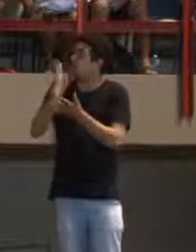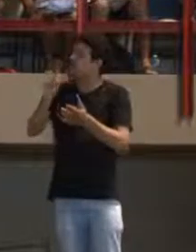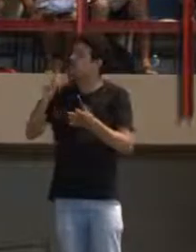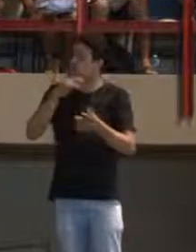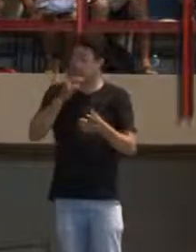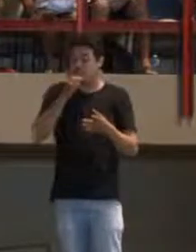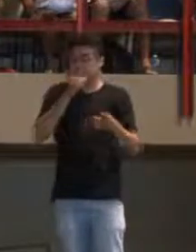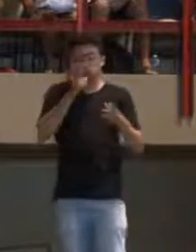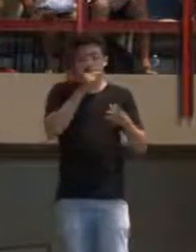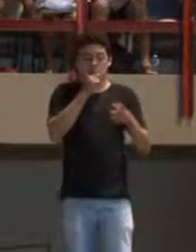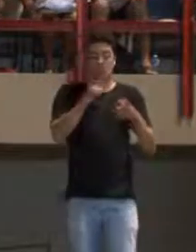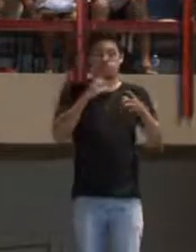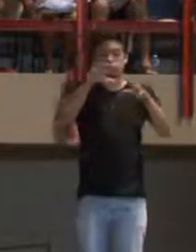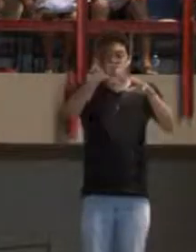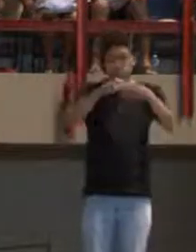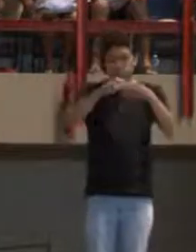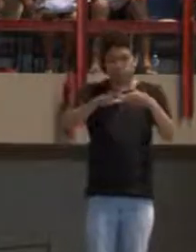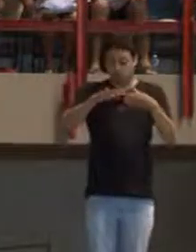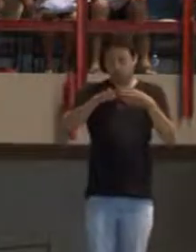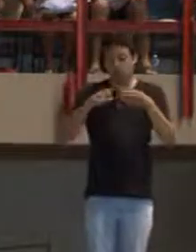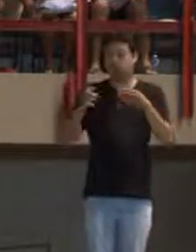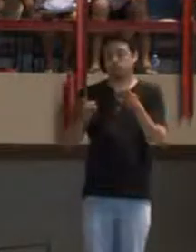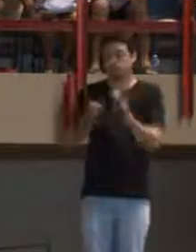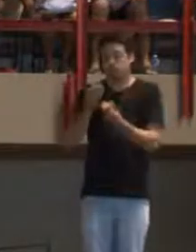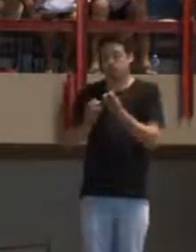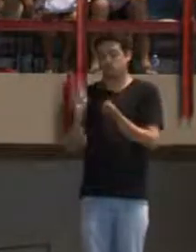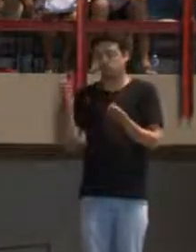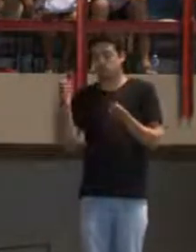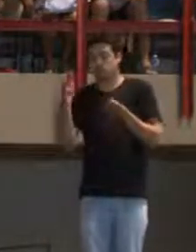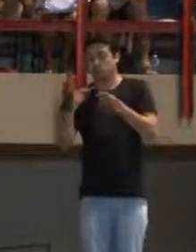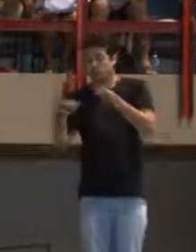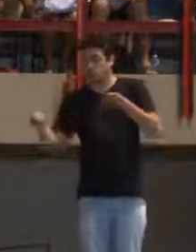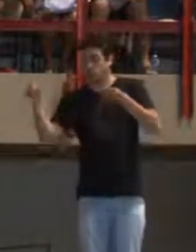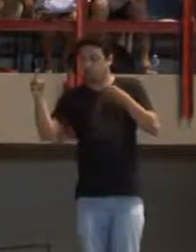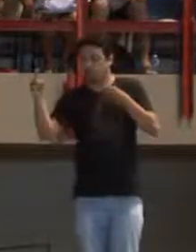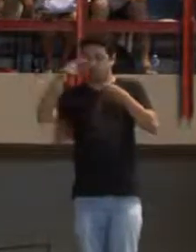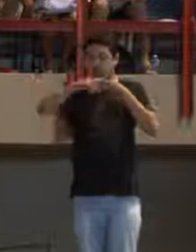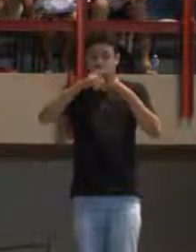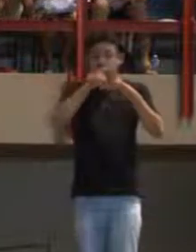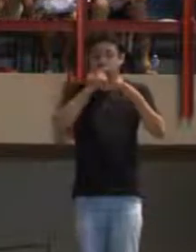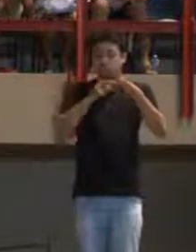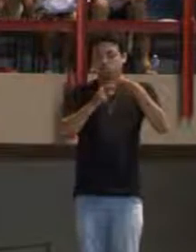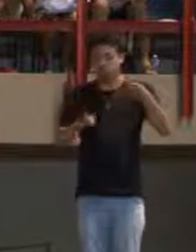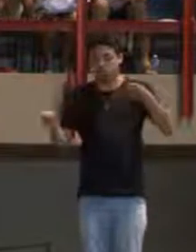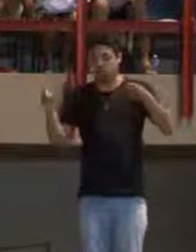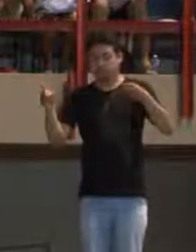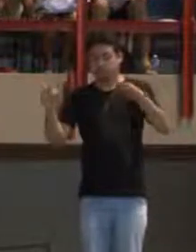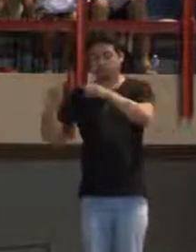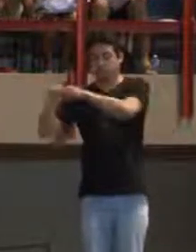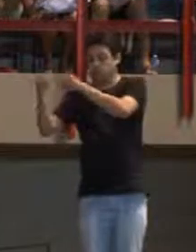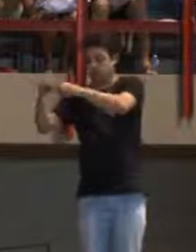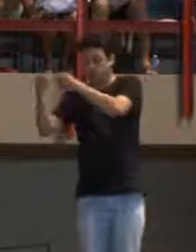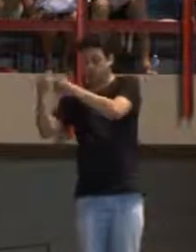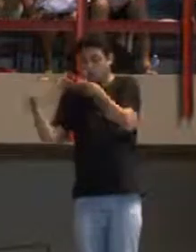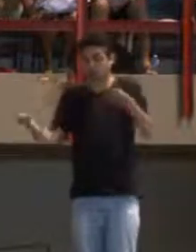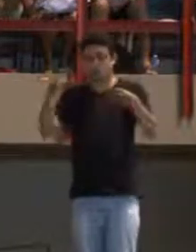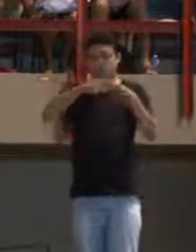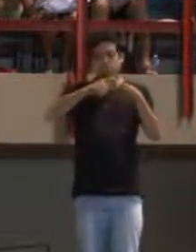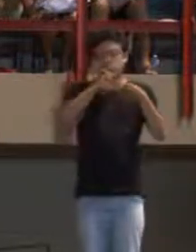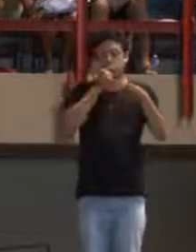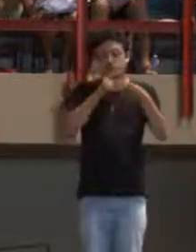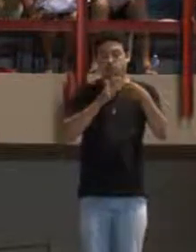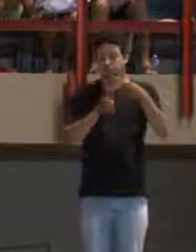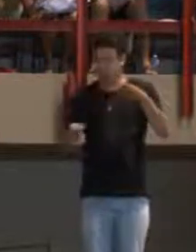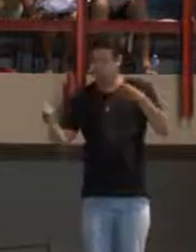produzir hidrogênio, vou queimar o hidrogênio, vou produzir água de novo. Pegar a água, fazer a decomposição, depois eu